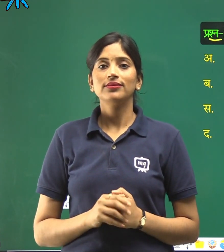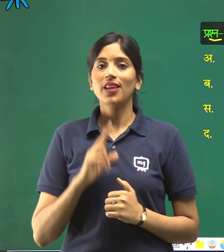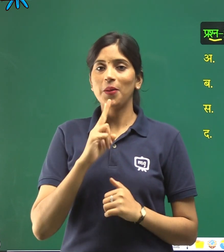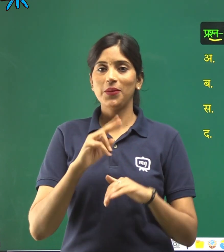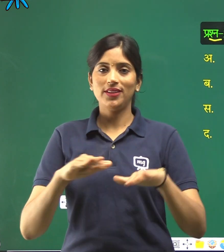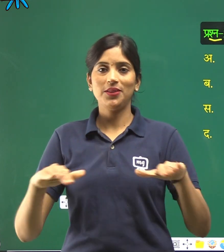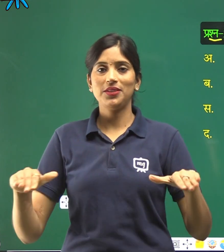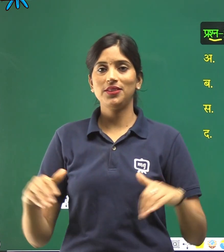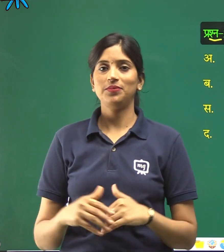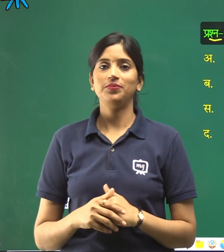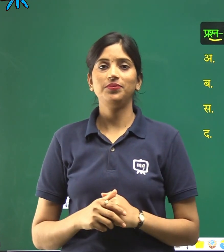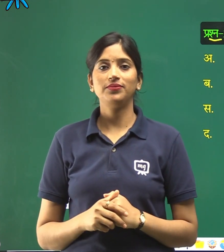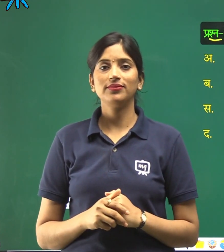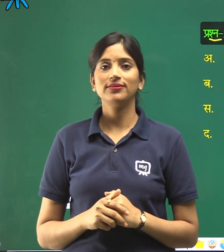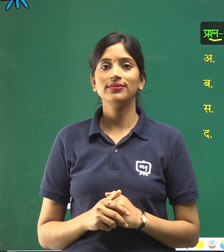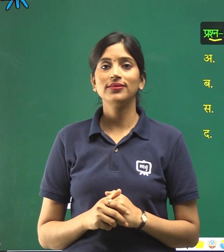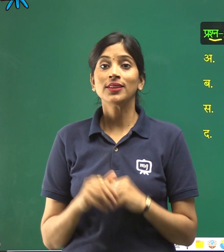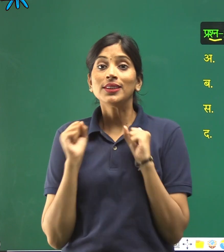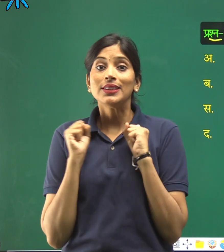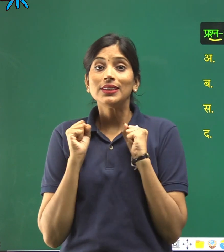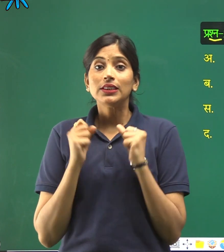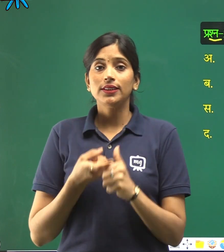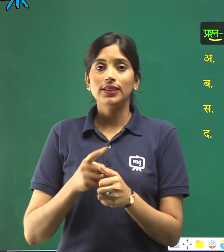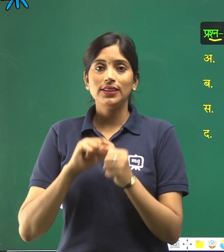बताओ बच्चों, सर्दी से,